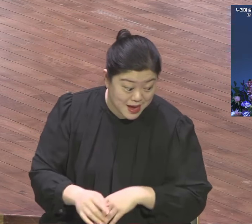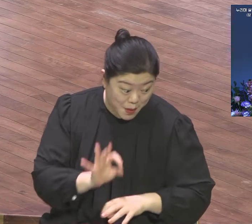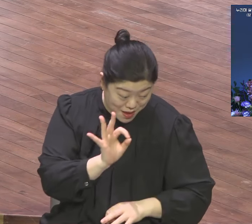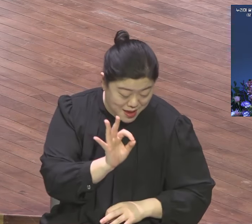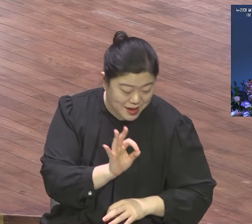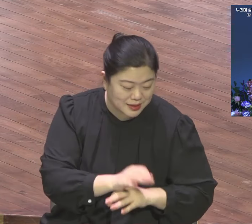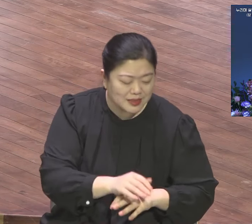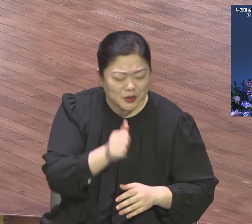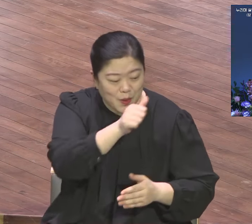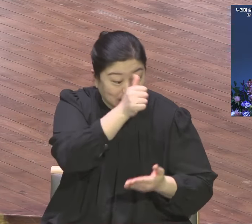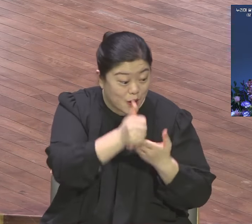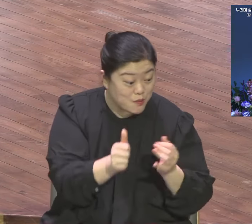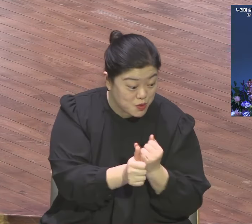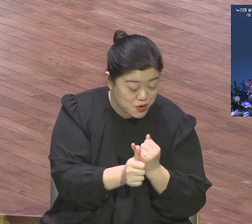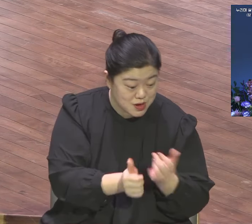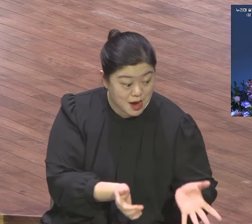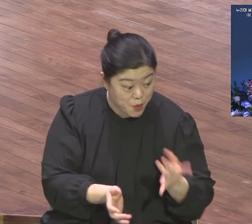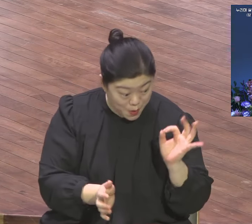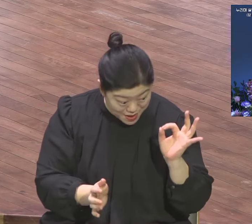부부들하고 같이 볼링도 하고